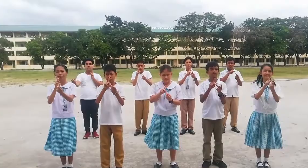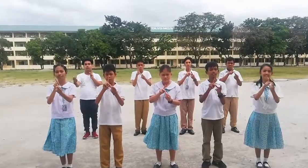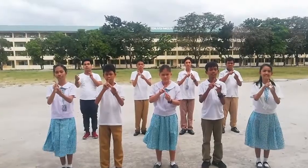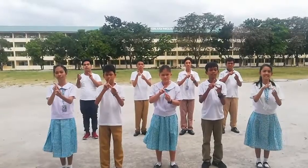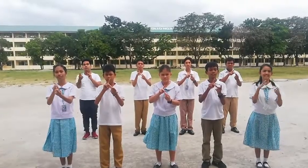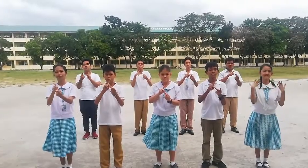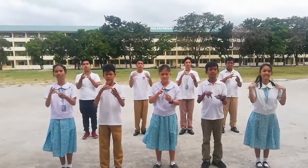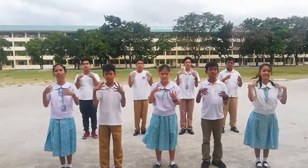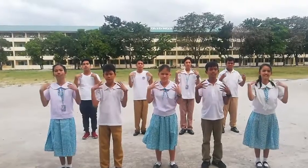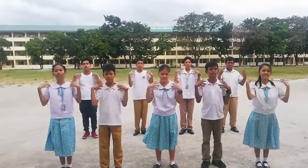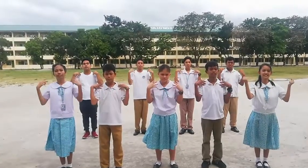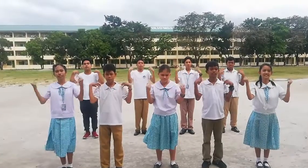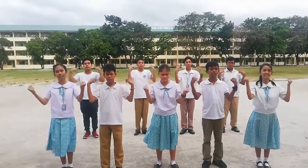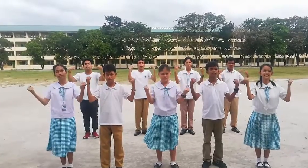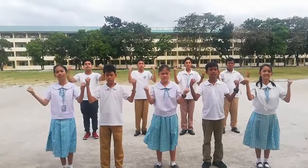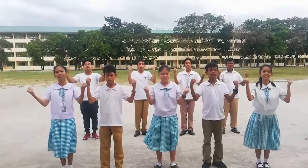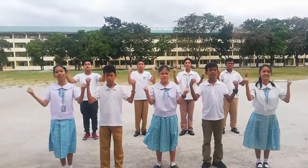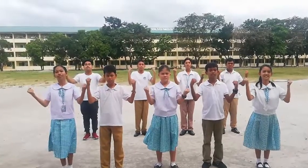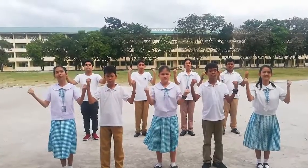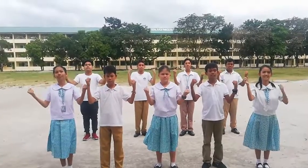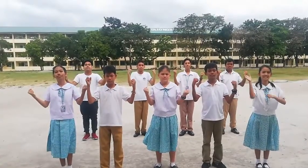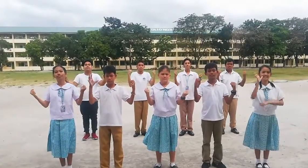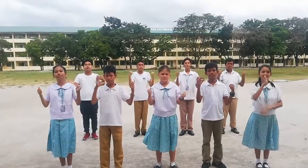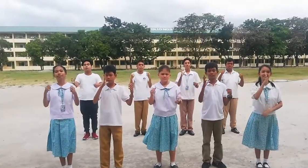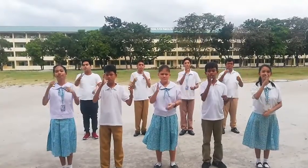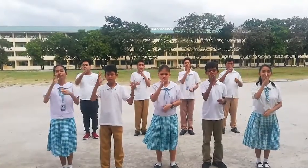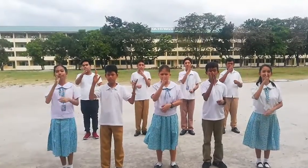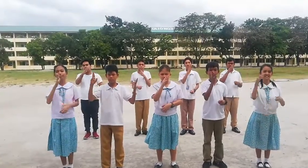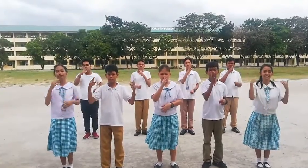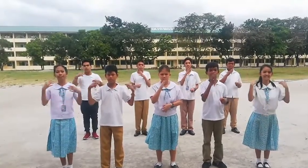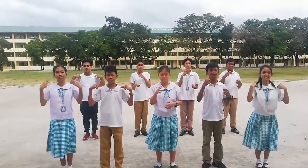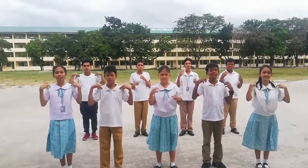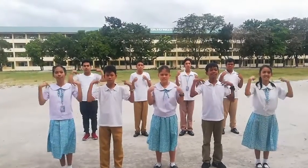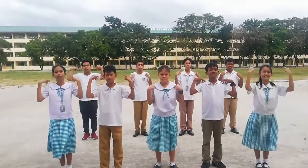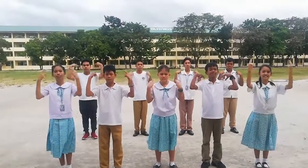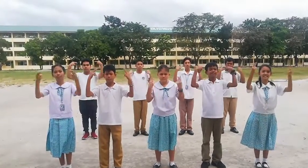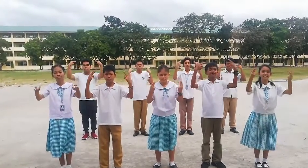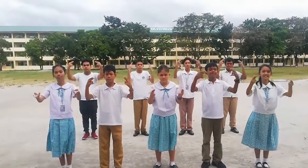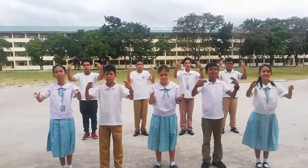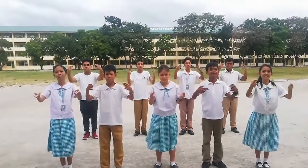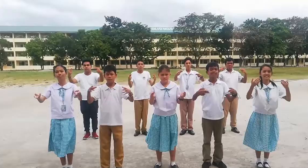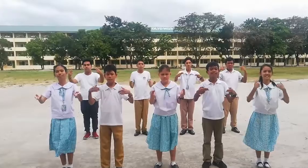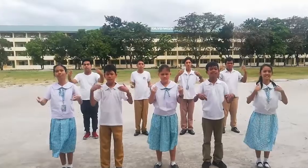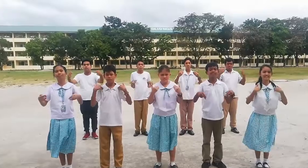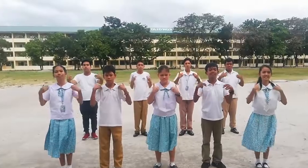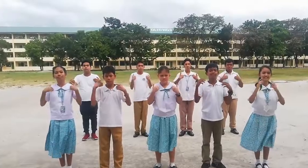kagitingan Inang bayani, may